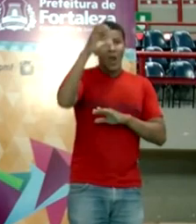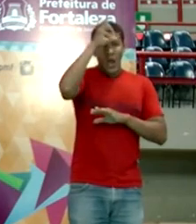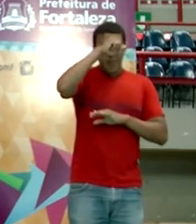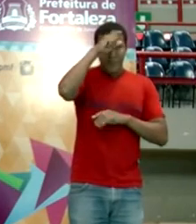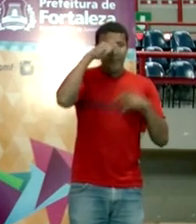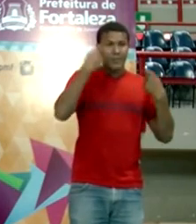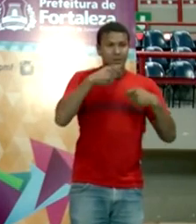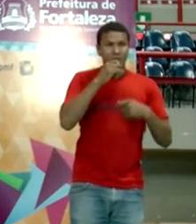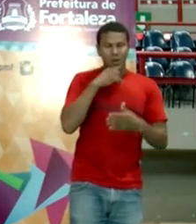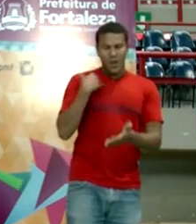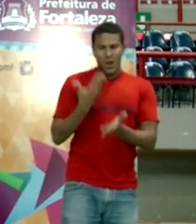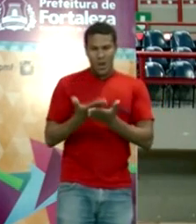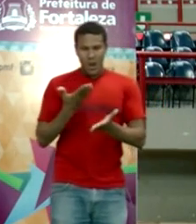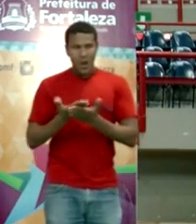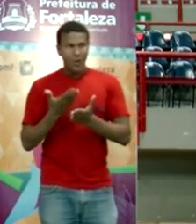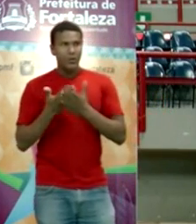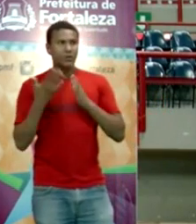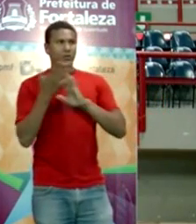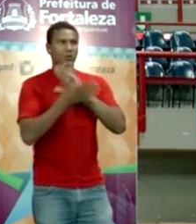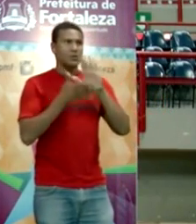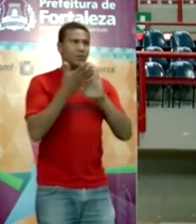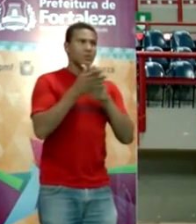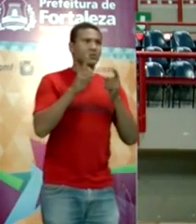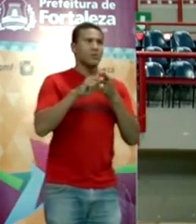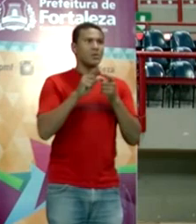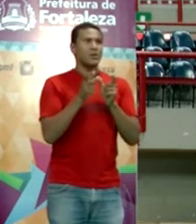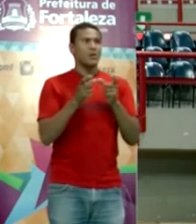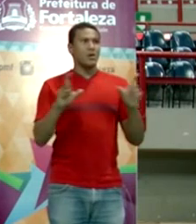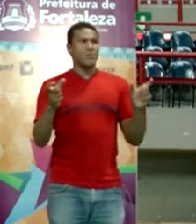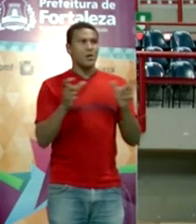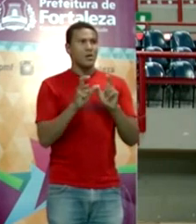nas suas aulas de texto e gramática.